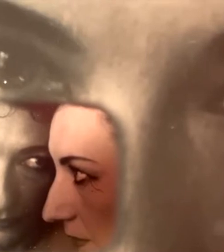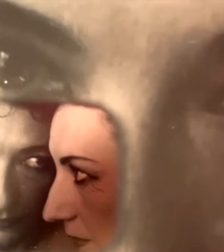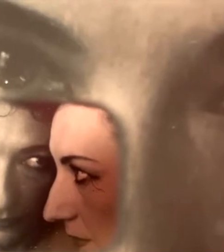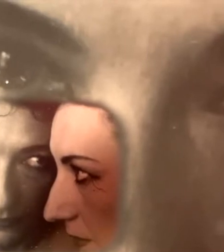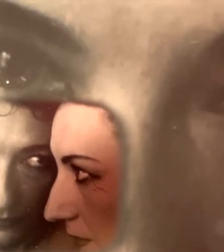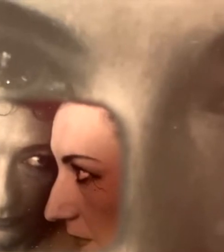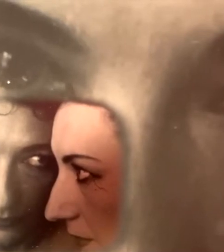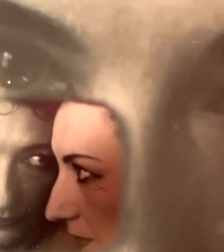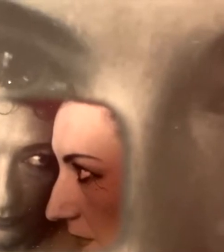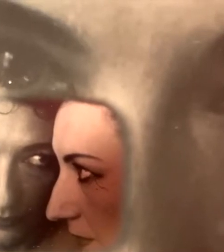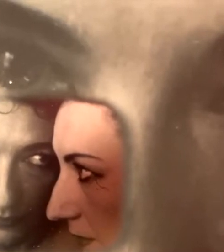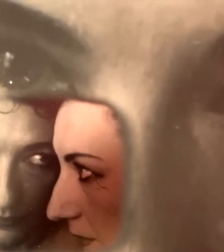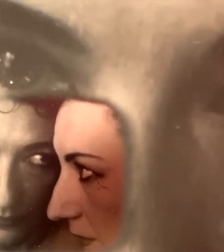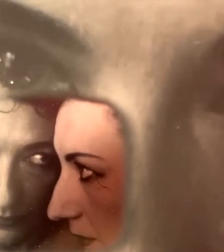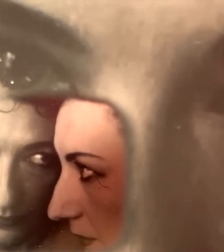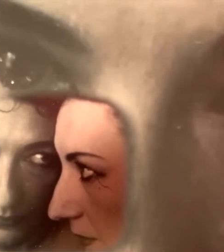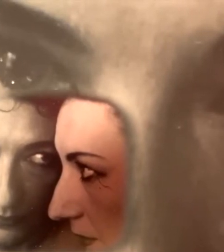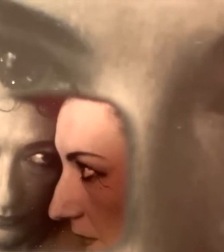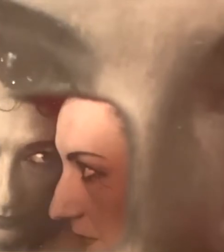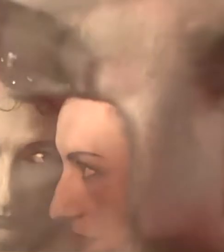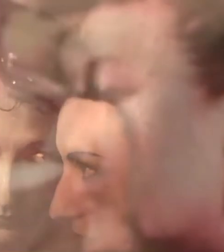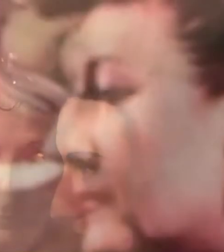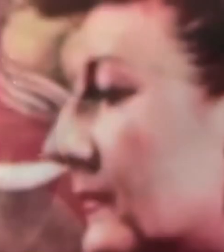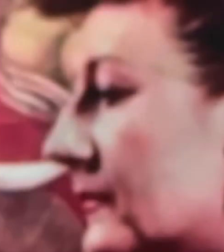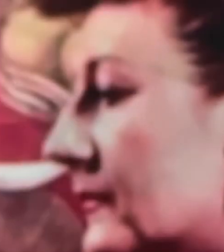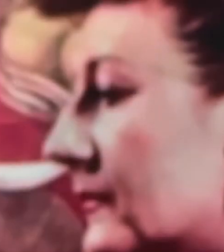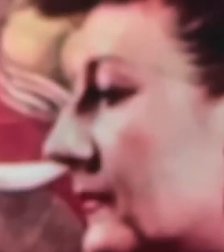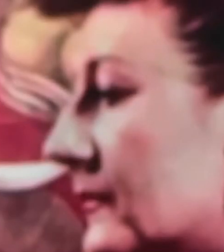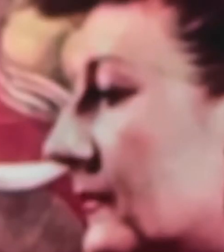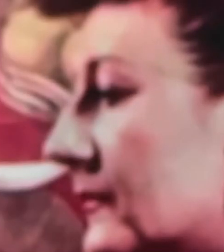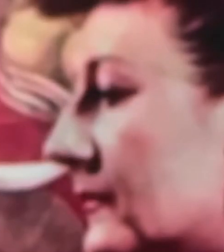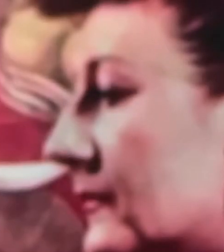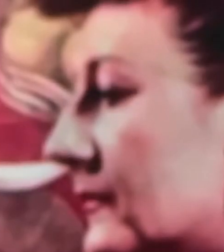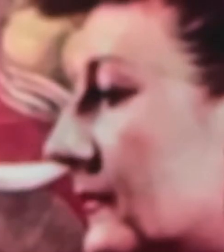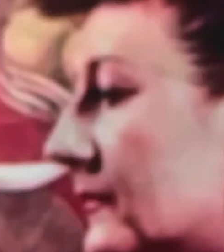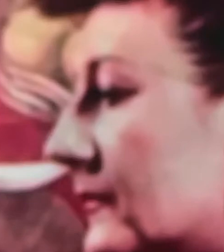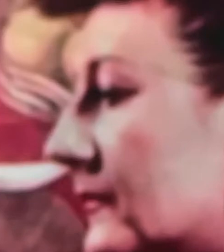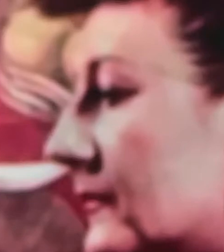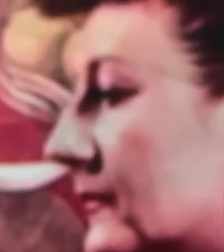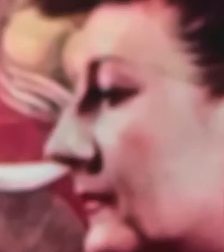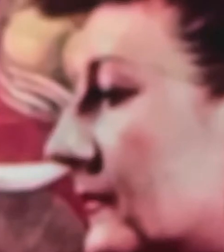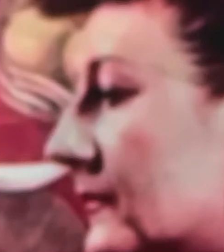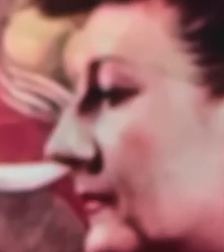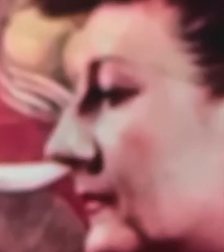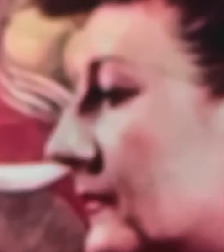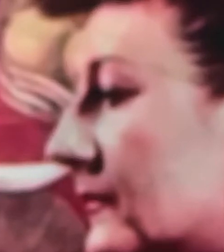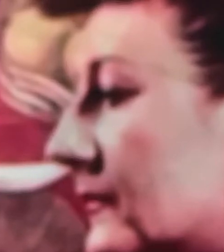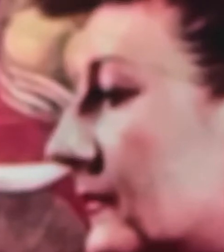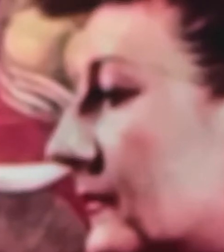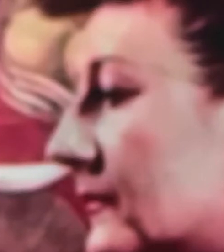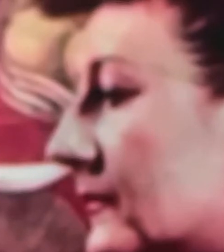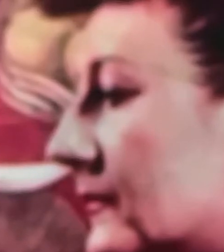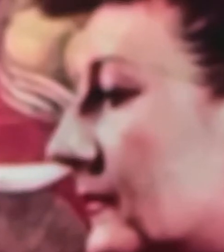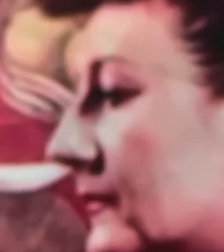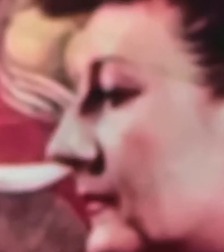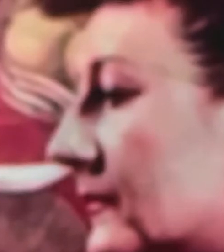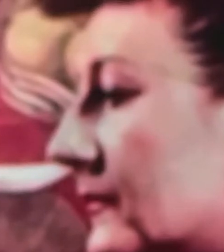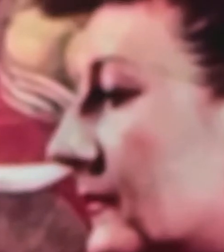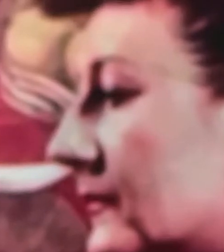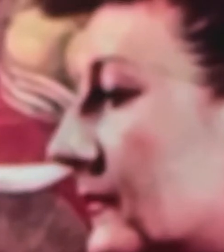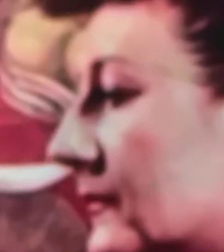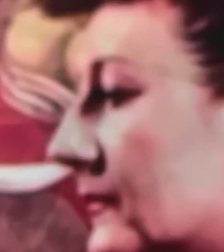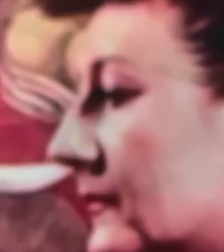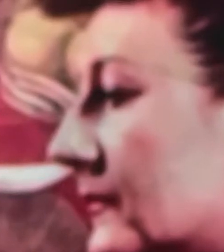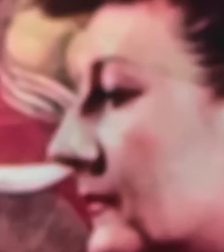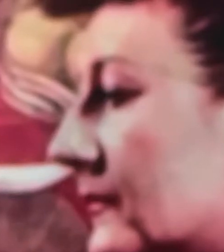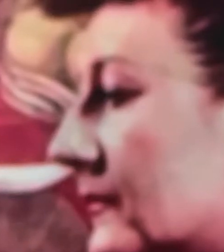。メキシコで海外に興味を持ち始めたこともあり、その後好んでメキシコの日常的な生活風景をカ